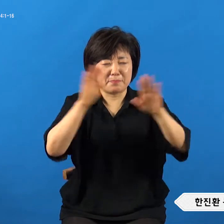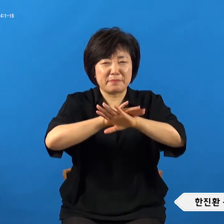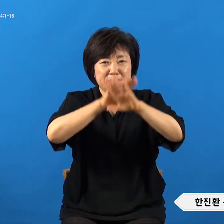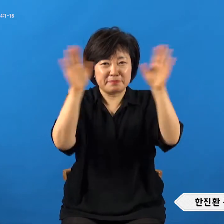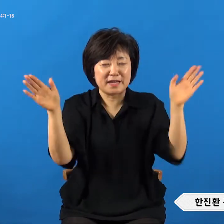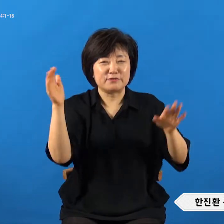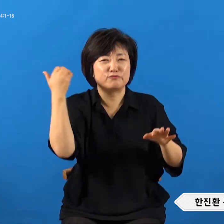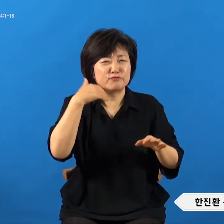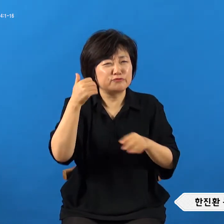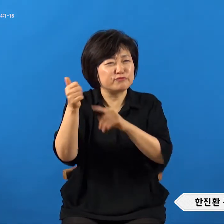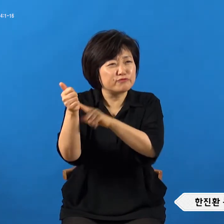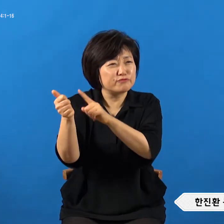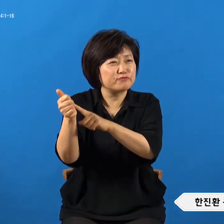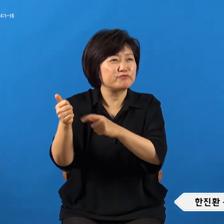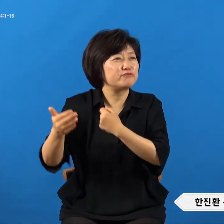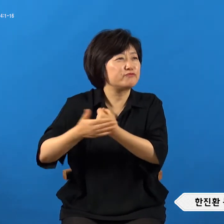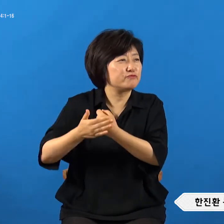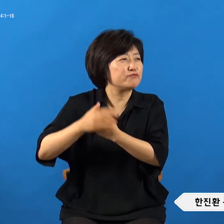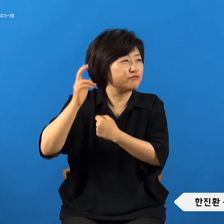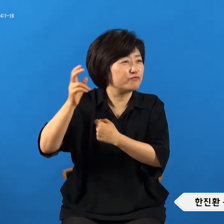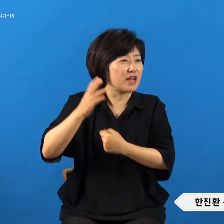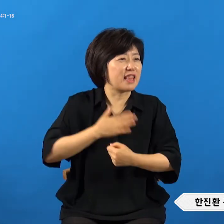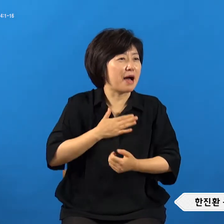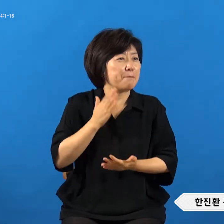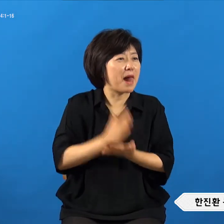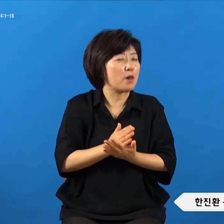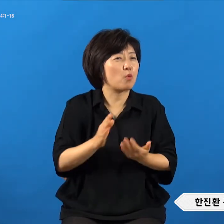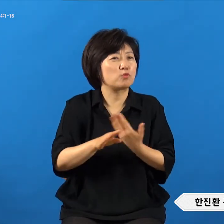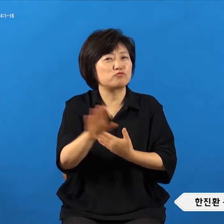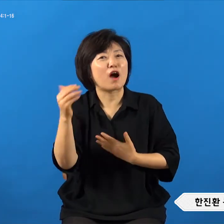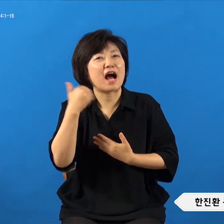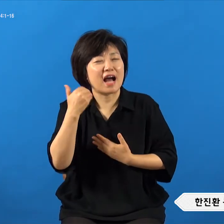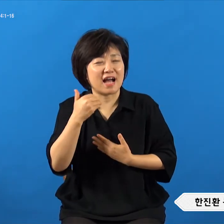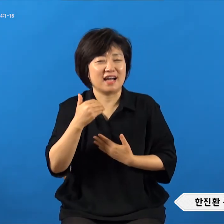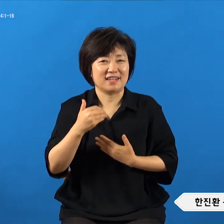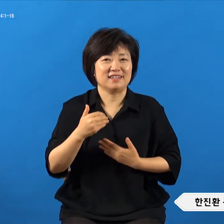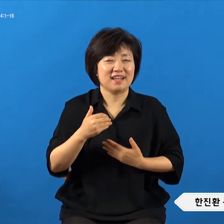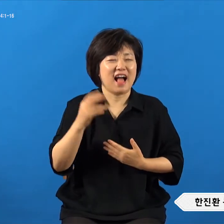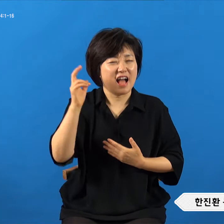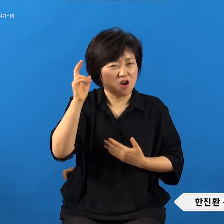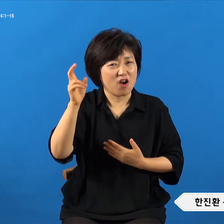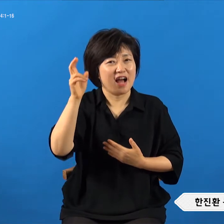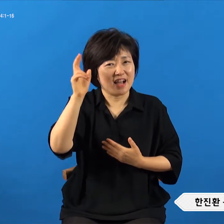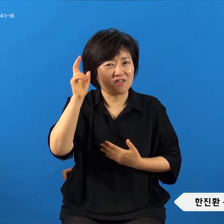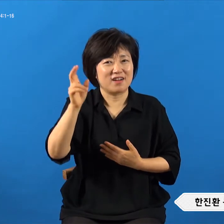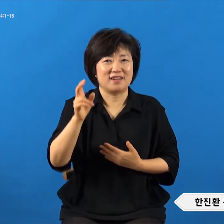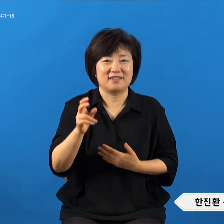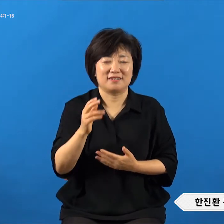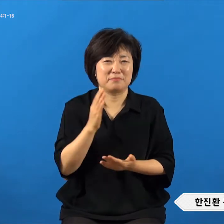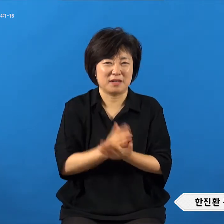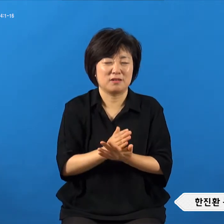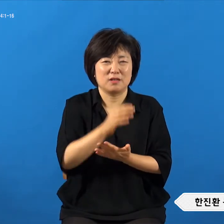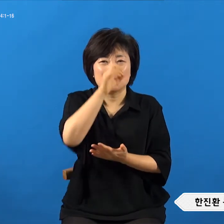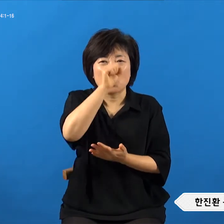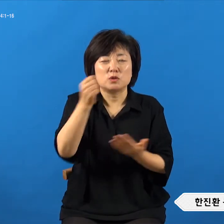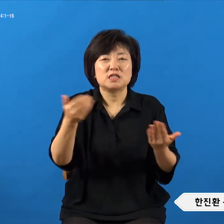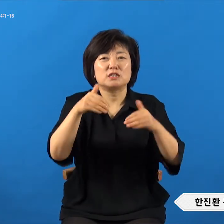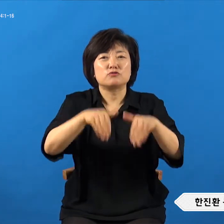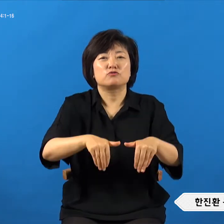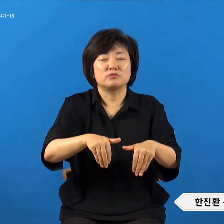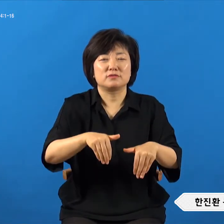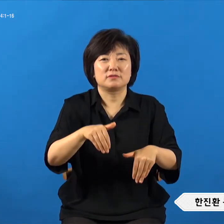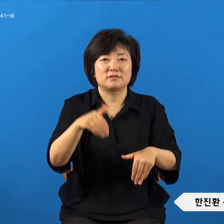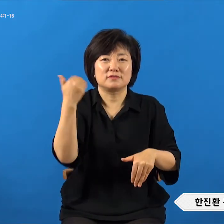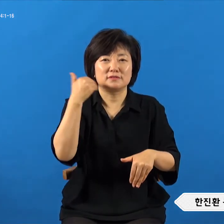밤낮 누군가 성도나 찾고 있는 사람은 좋은 일꾼이 아니겠지요. 예수님이 기뻐하시는 좋은 일꾼은